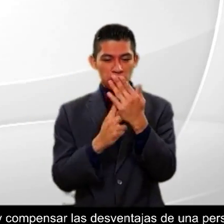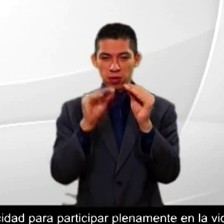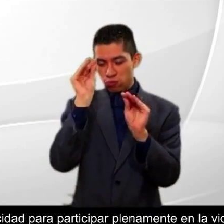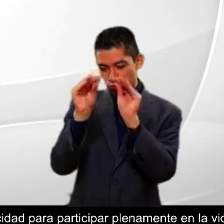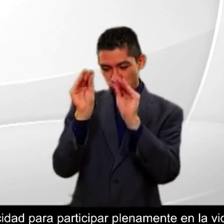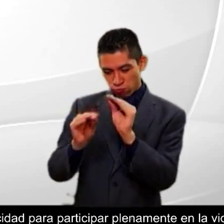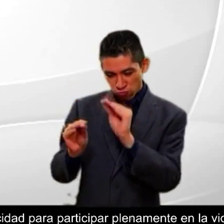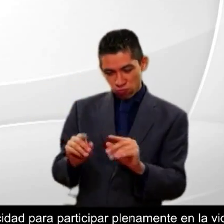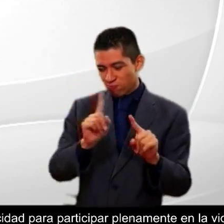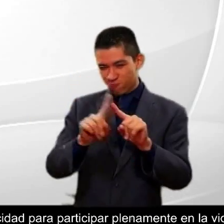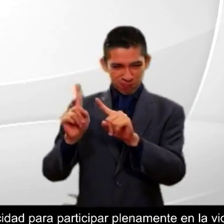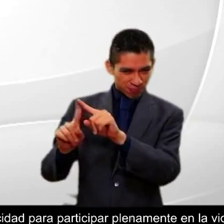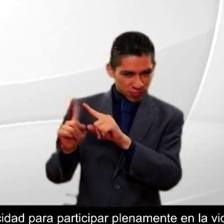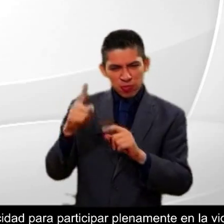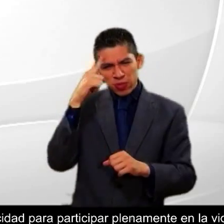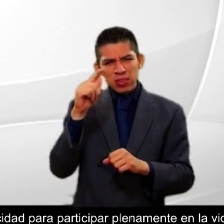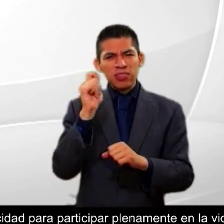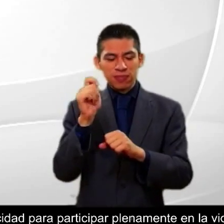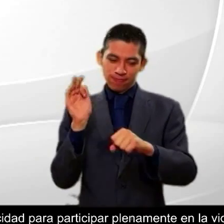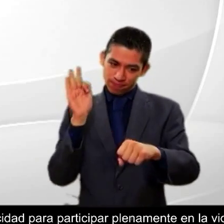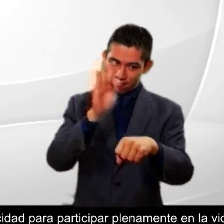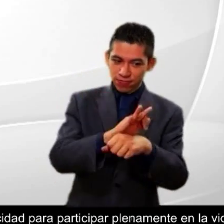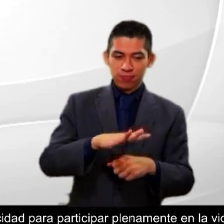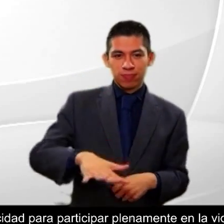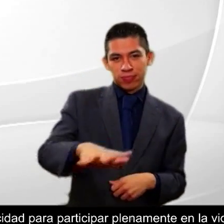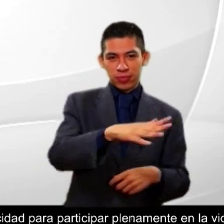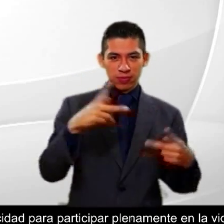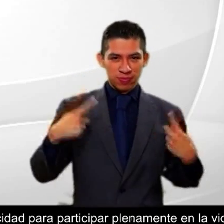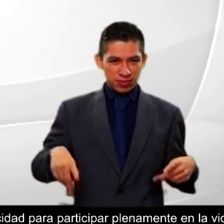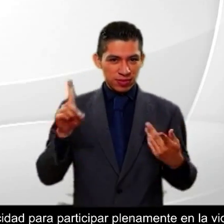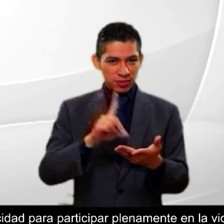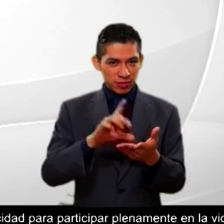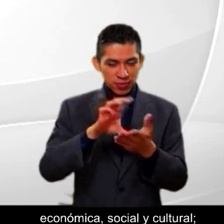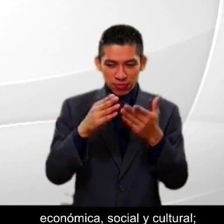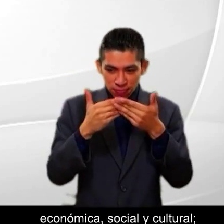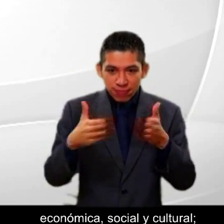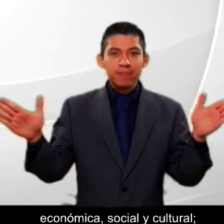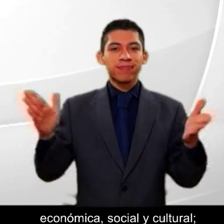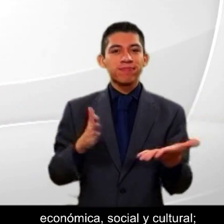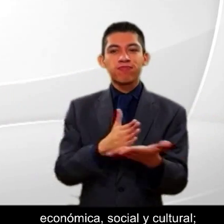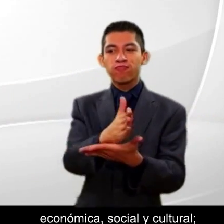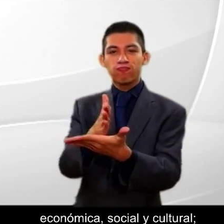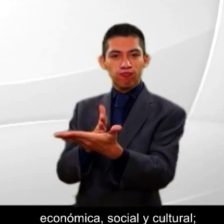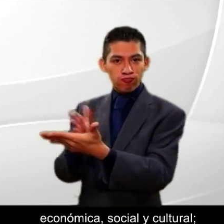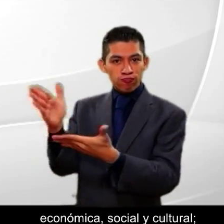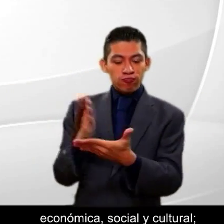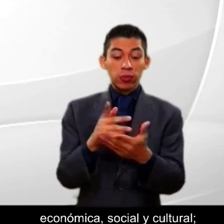con discapacidad para participar plenamente en la vida política, económica, social y cultural